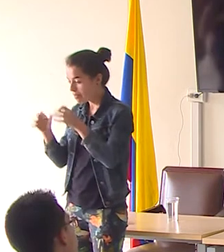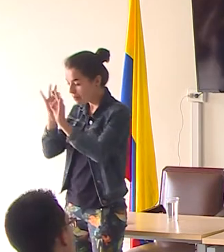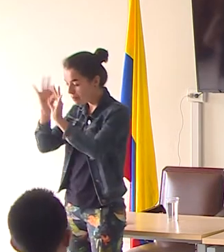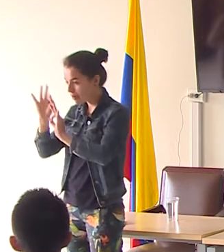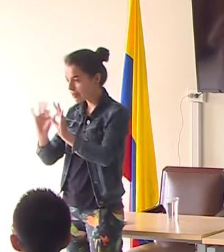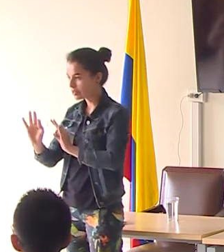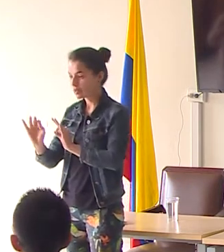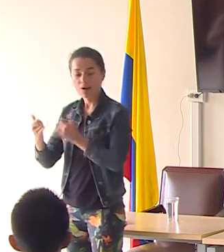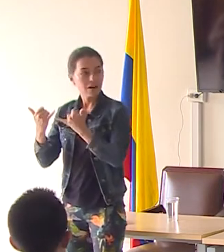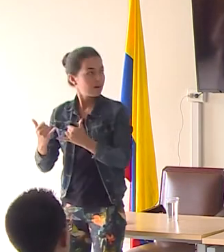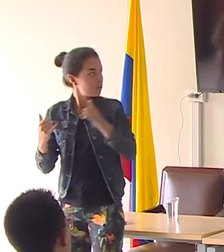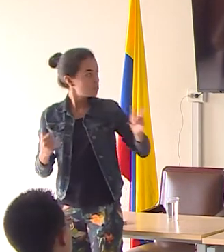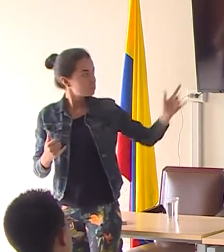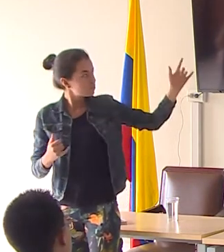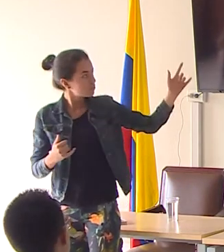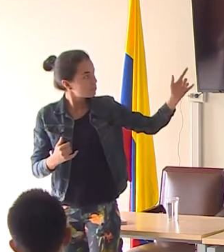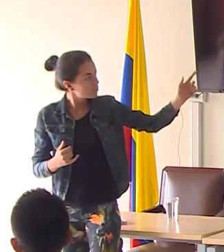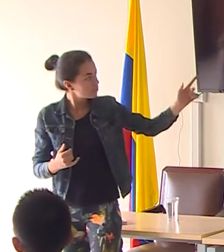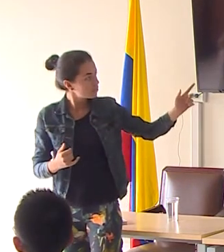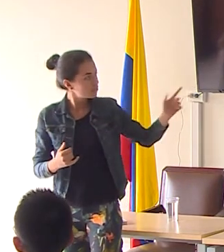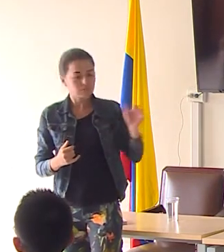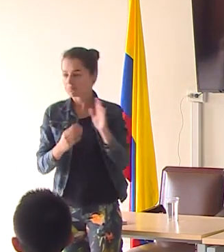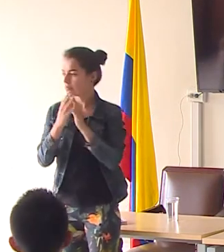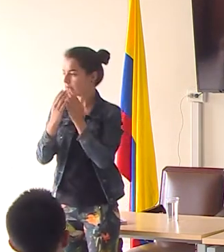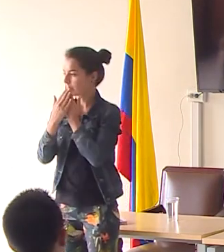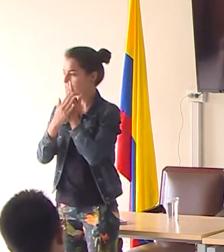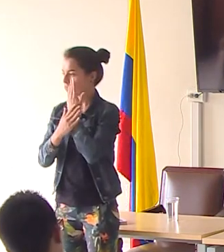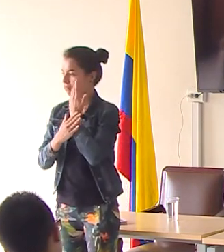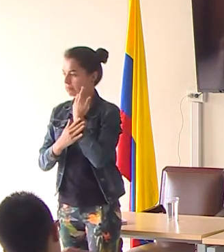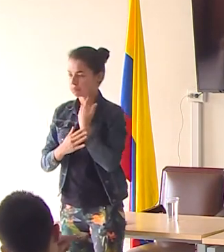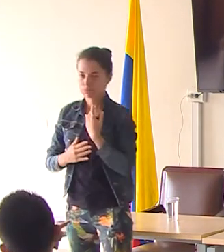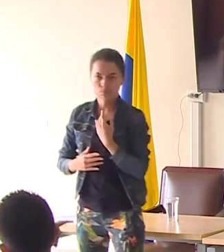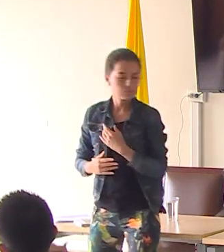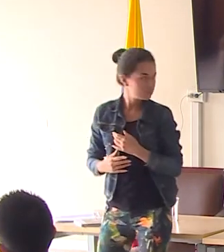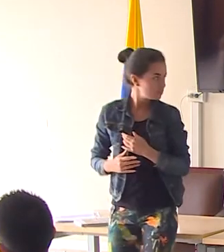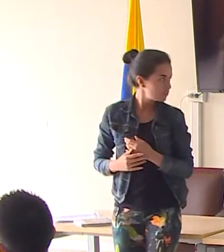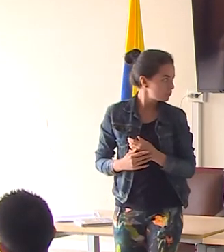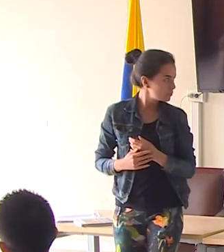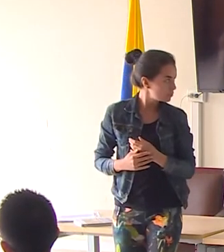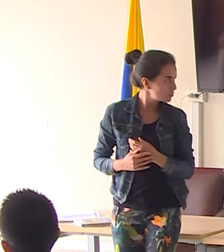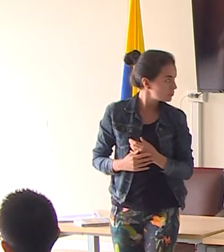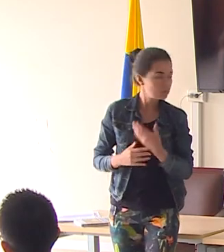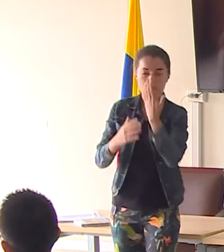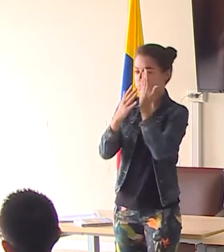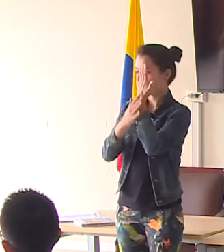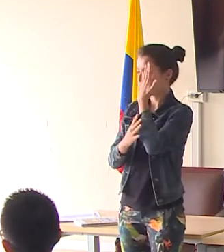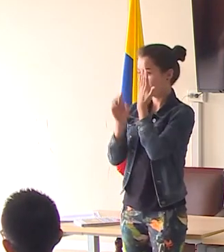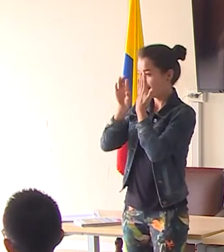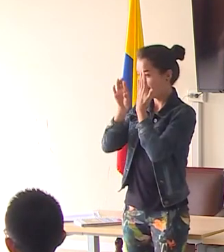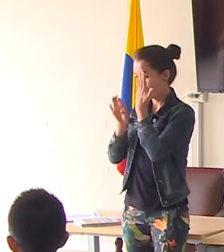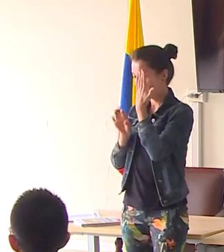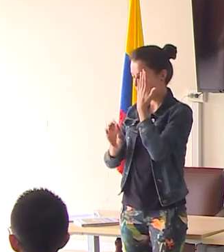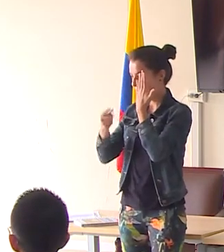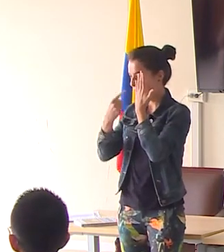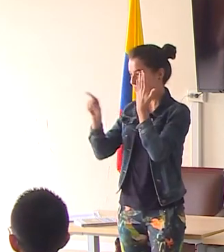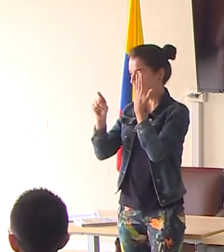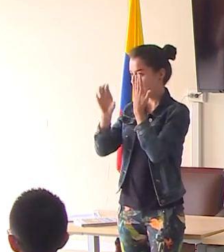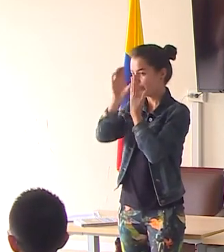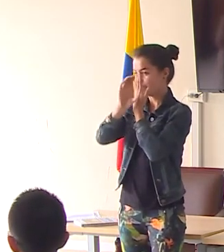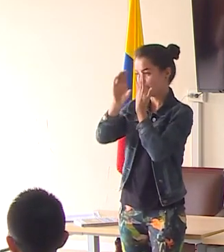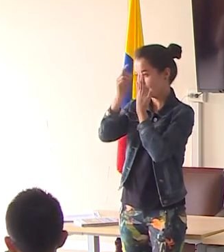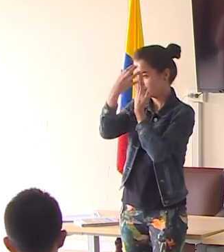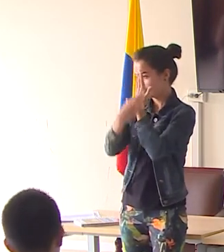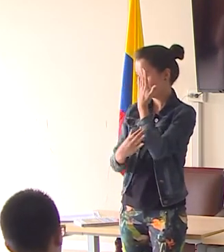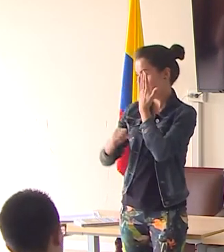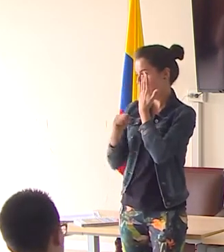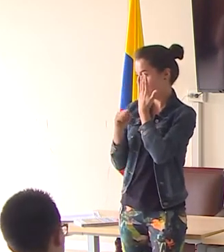son desarrollos urbanos que están por fuera del área de bogotá y ya lo vamos a ver a continuación lo que les decía del 2000 al